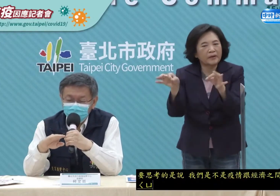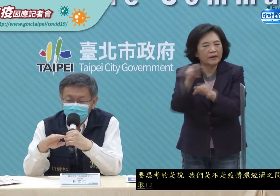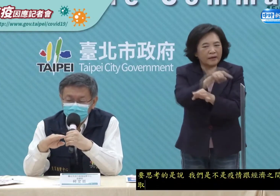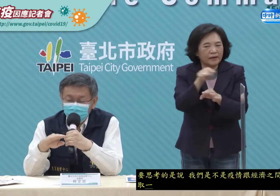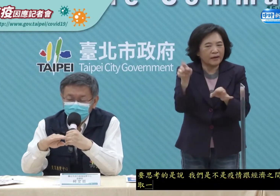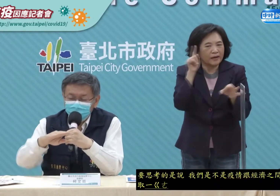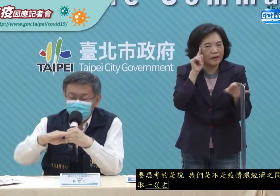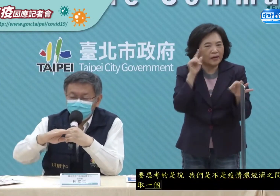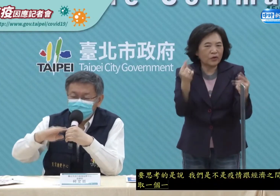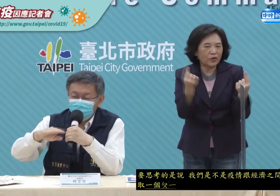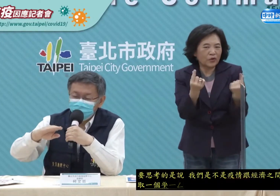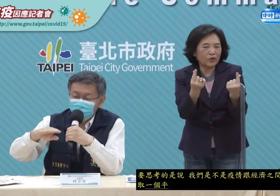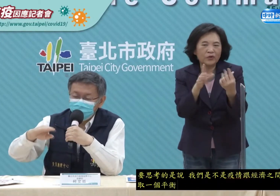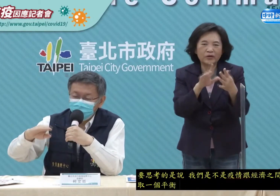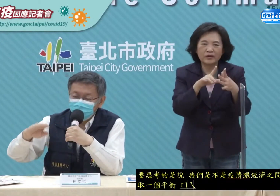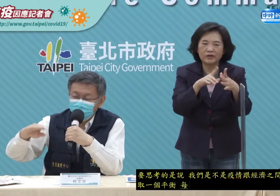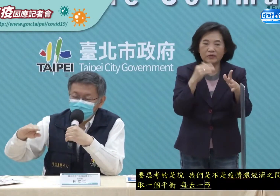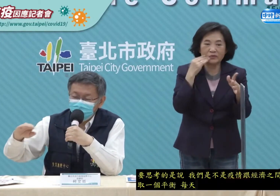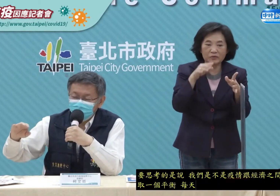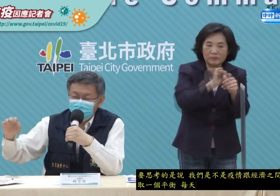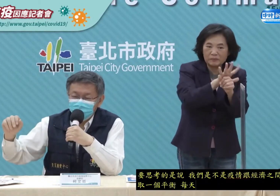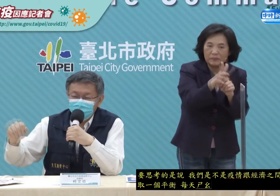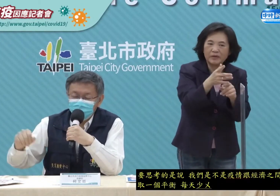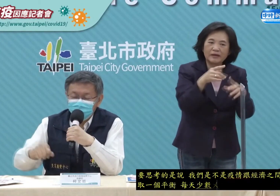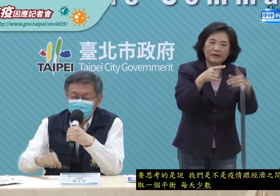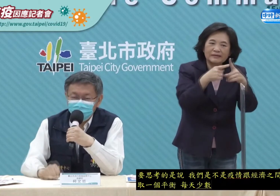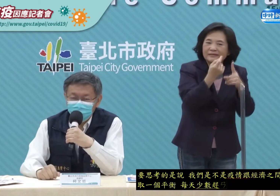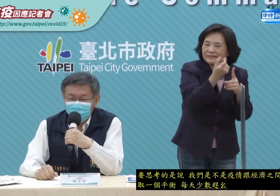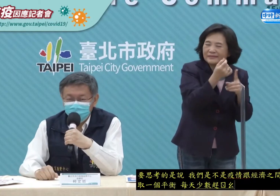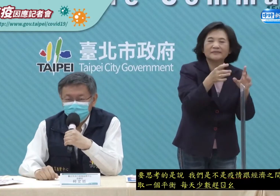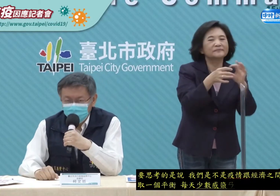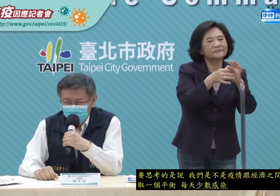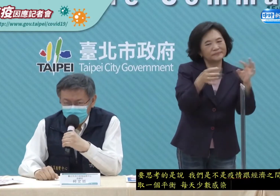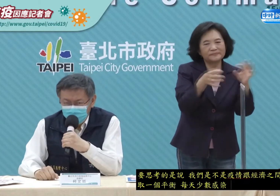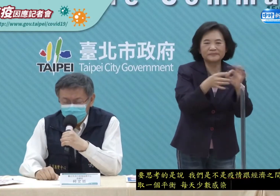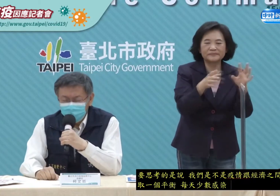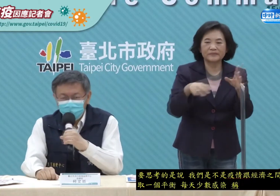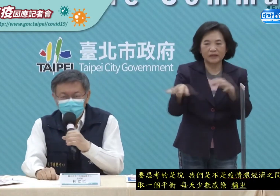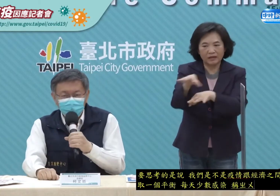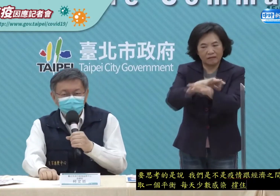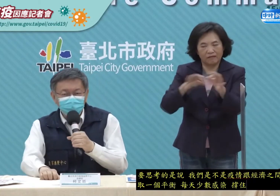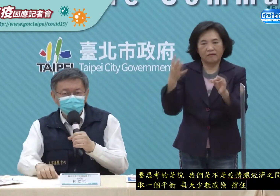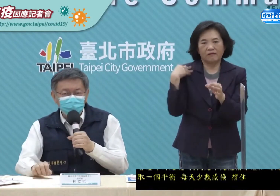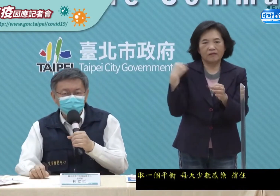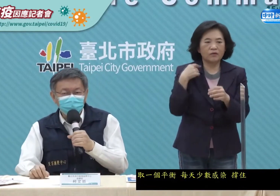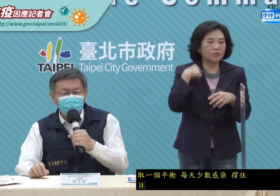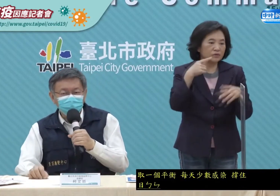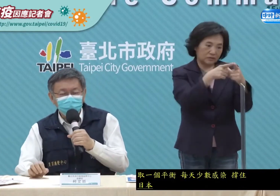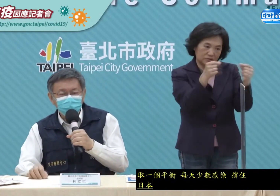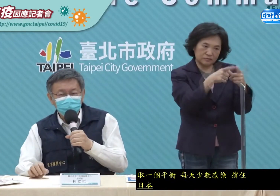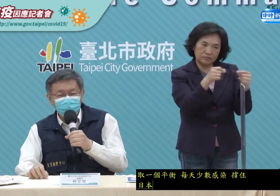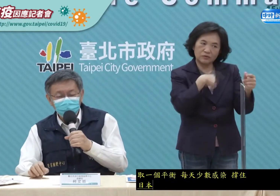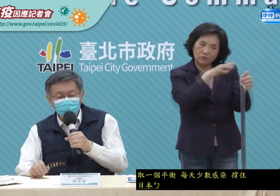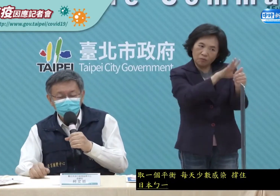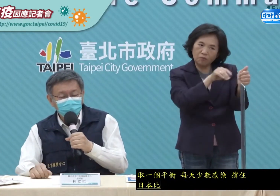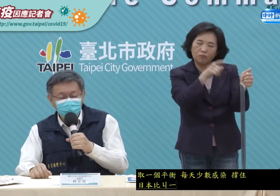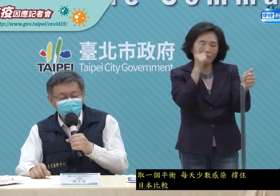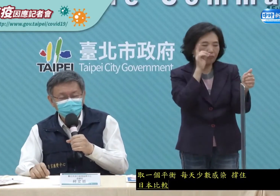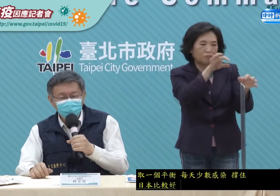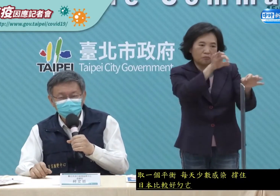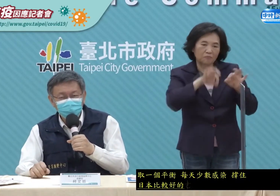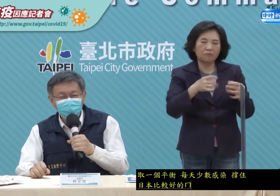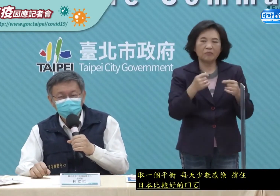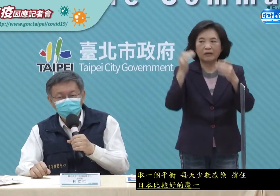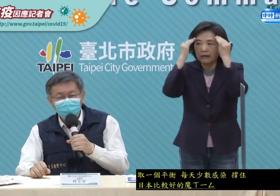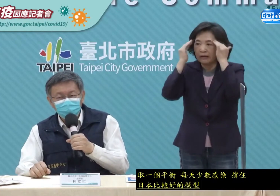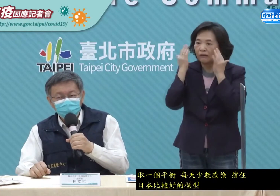样，大概就每天少数的一些感染这样撑着，应该这是日本应该是比较好的 model 了。那如果像南